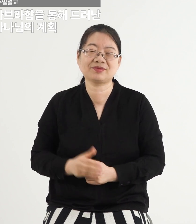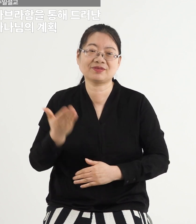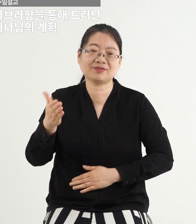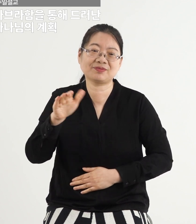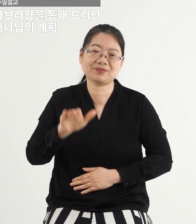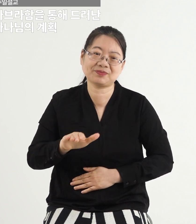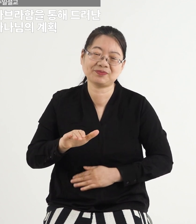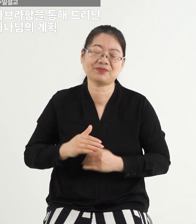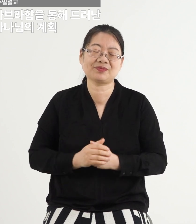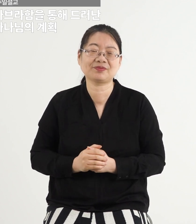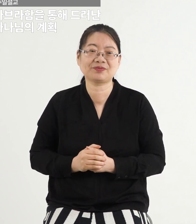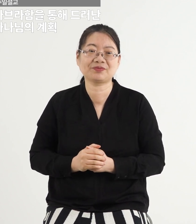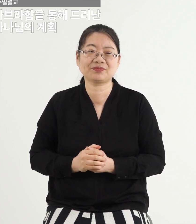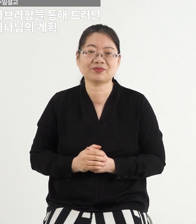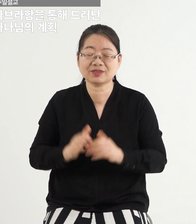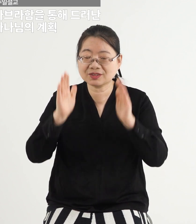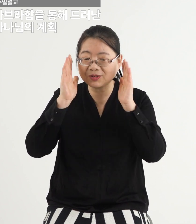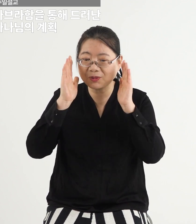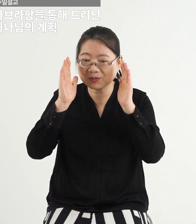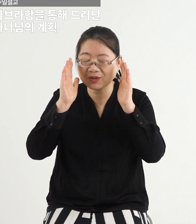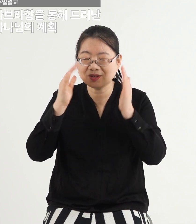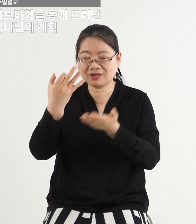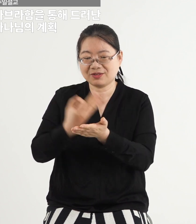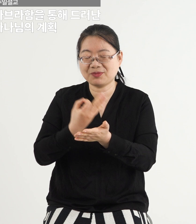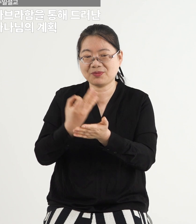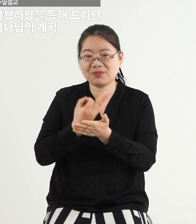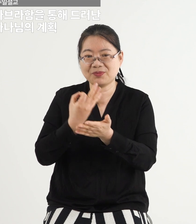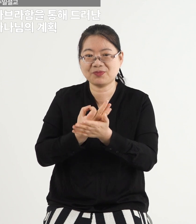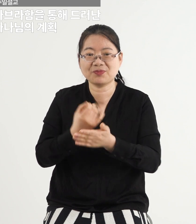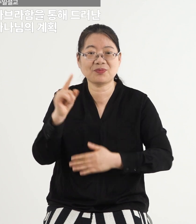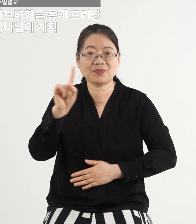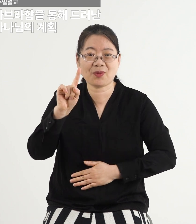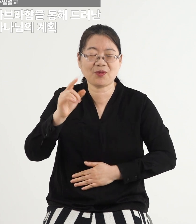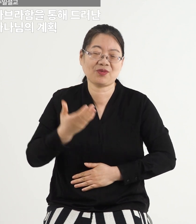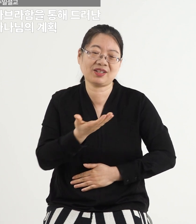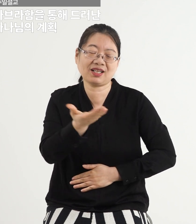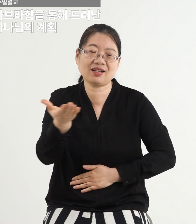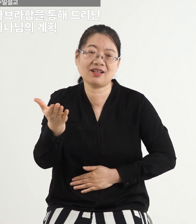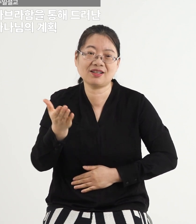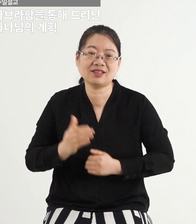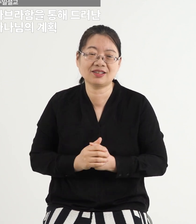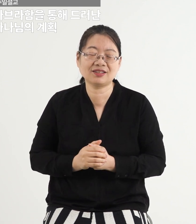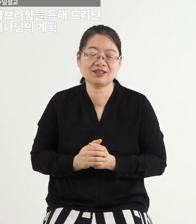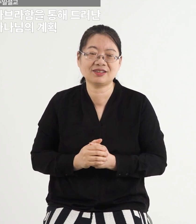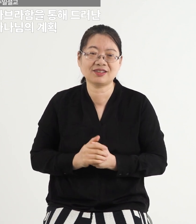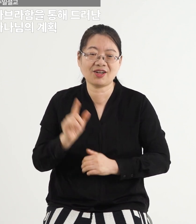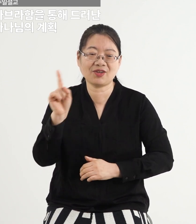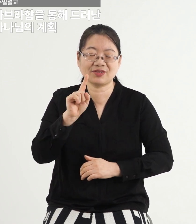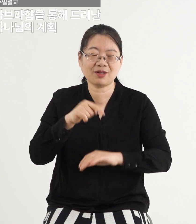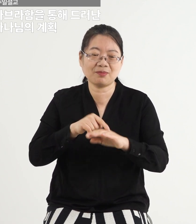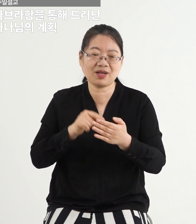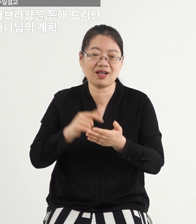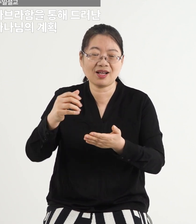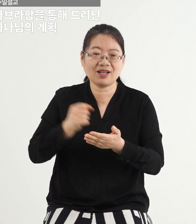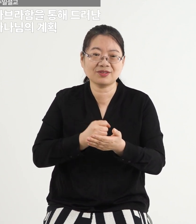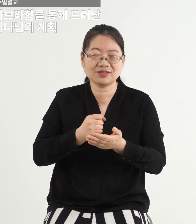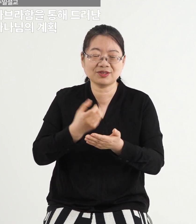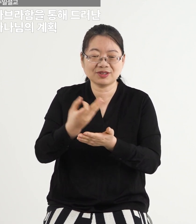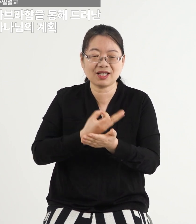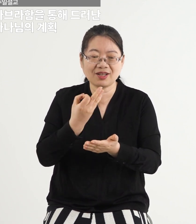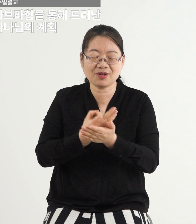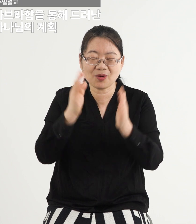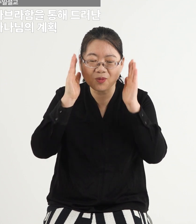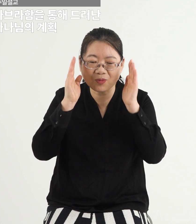그런데 공부를 하든 돈을 벌든 여러분들은 어떤 각오로 공부를 하고 돈을 벌어야